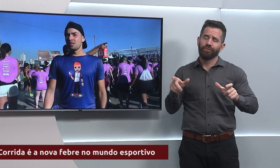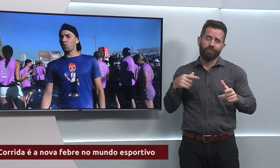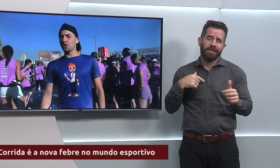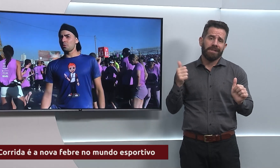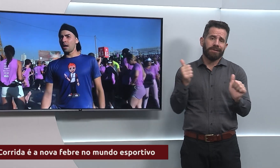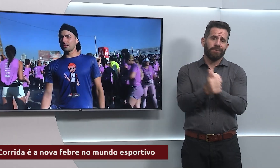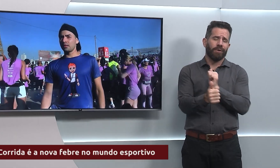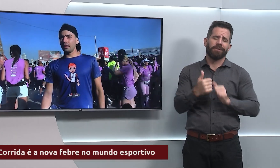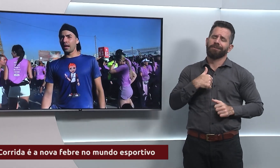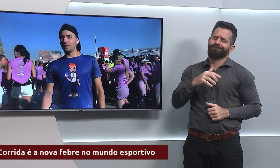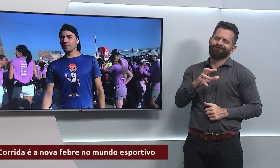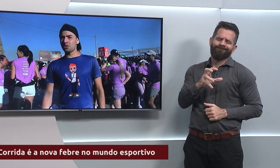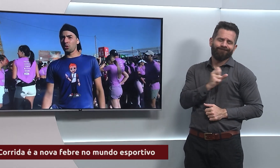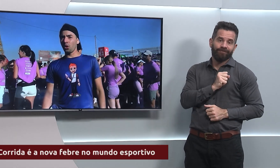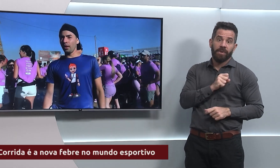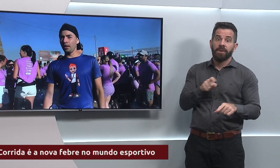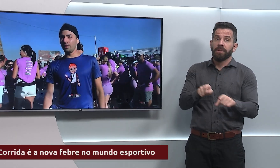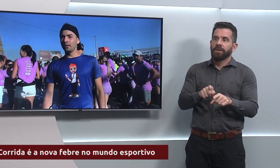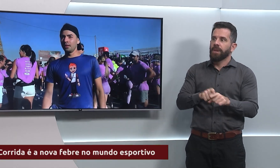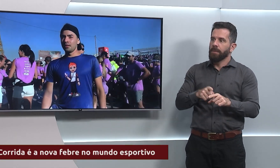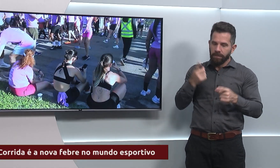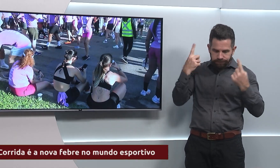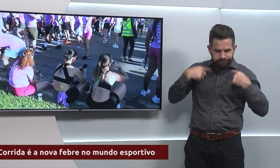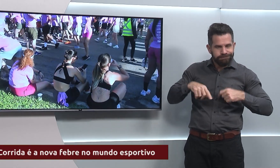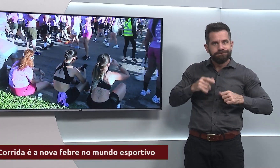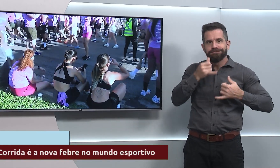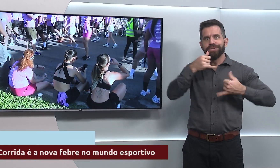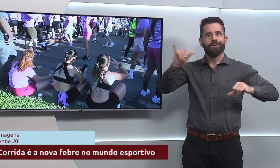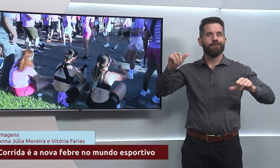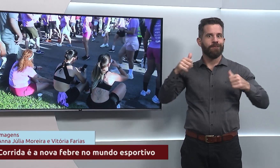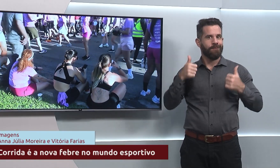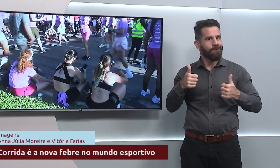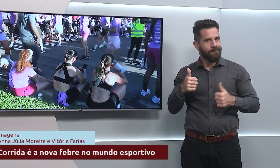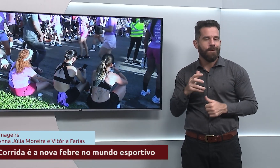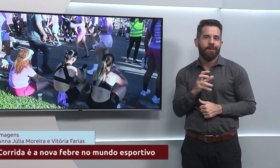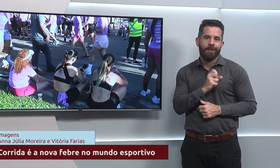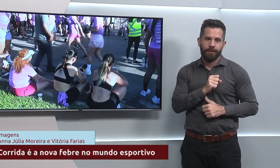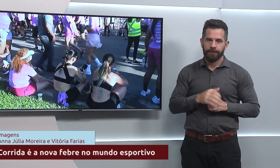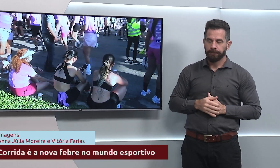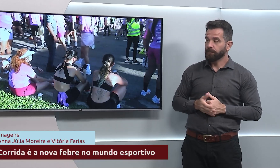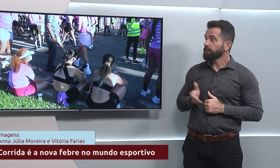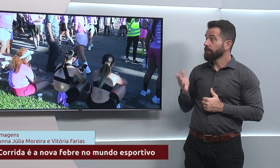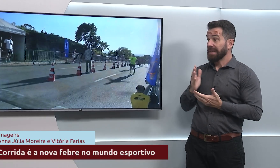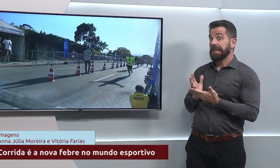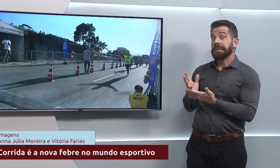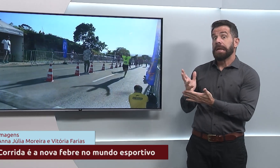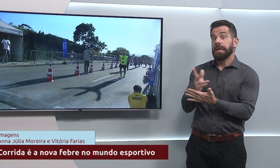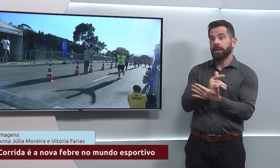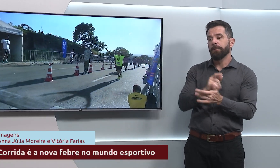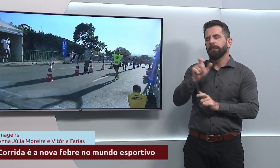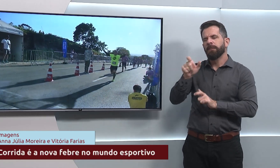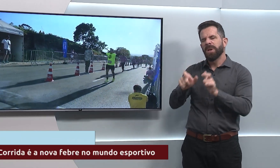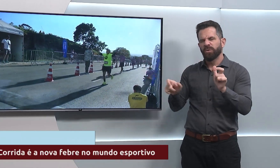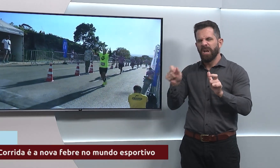gosto mais da adrenalina de correr. Dados da Associação Brasileira de Organizadores de Corrida mostram que só